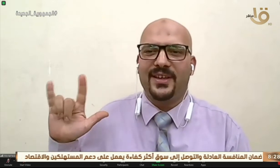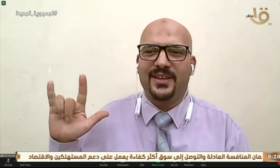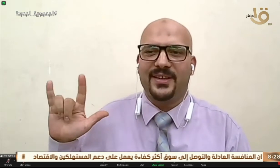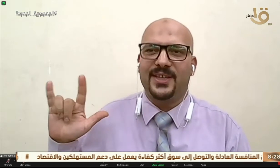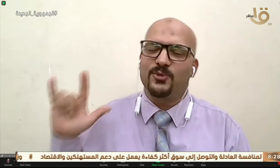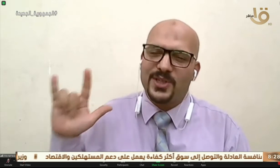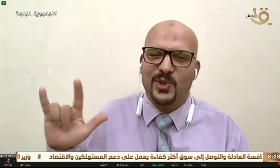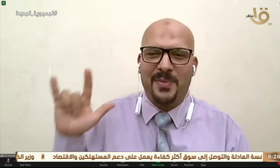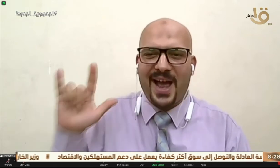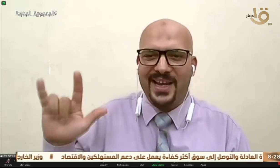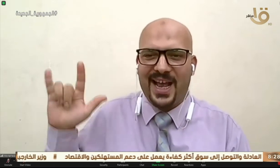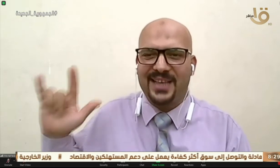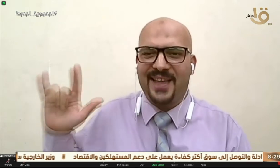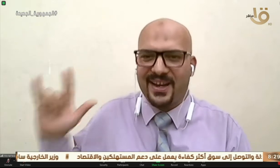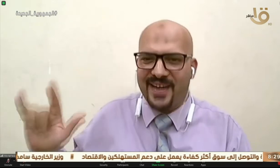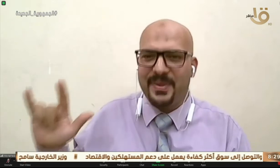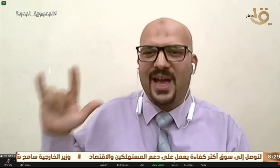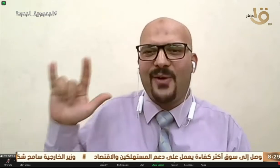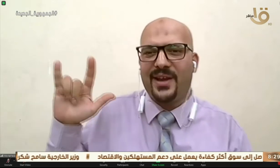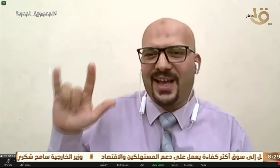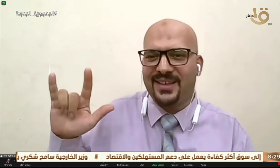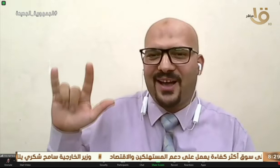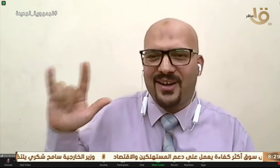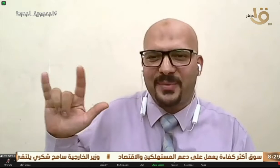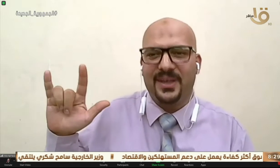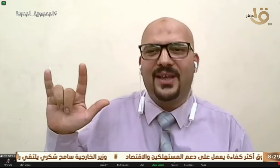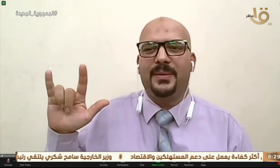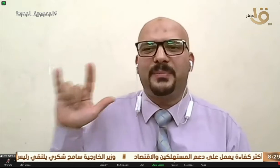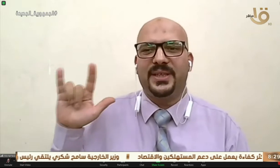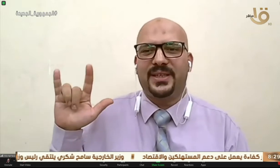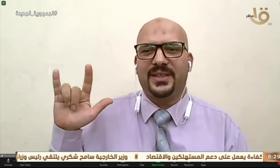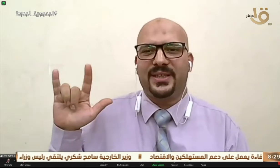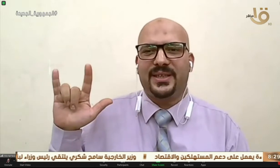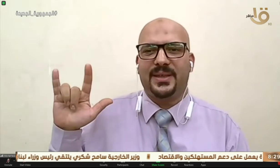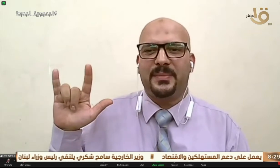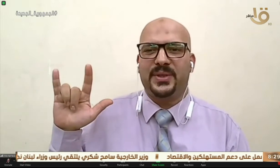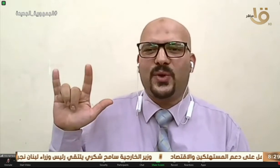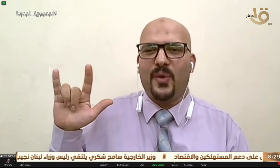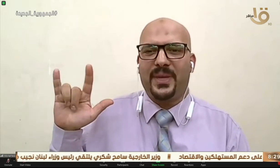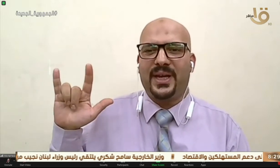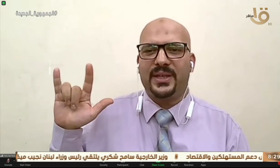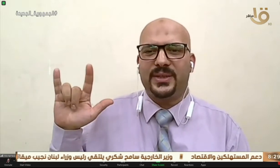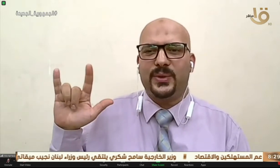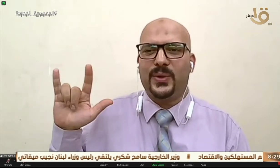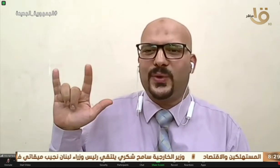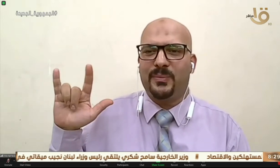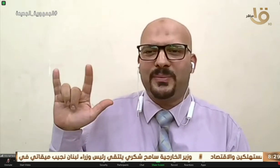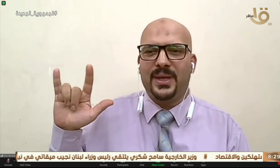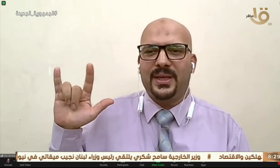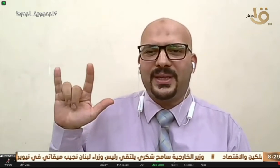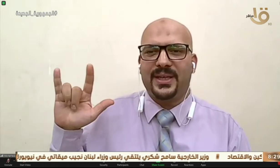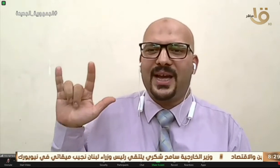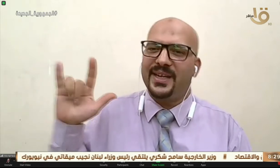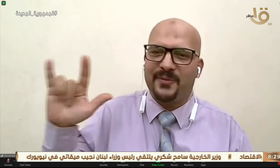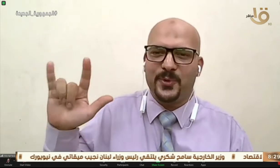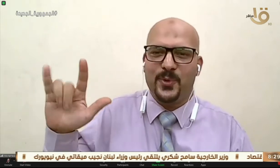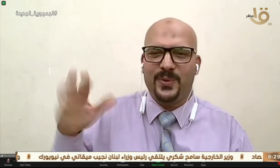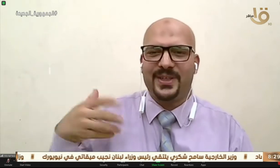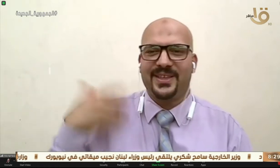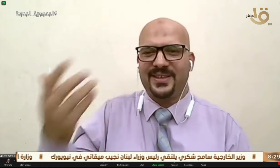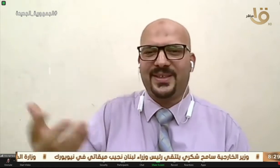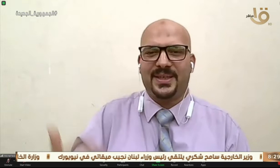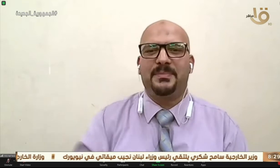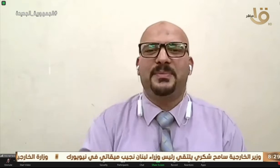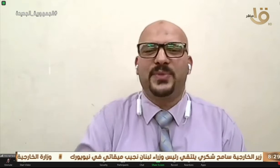يعرفوا يتواصلوا مع أي حد أجنبي أو أي حد عربي بإن هم يقولوا لهم I love